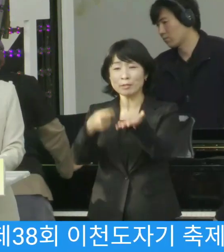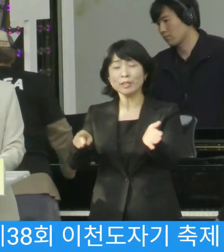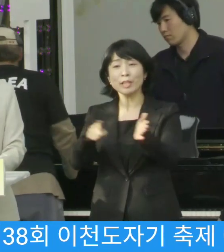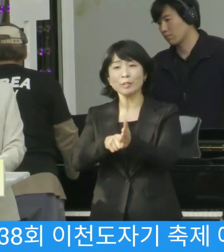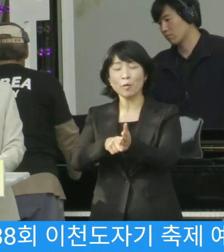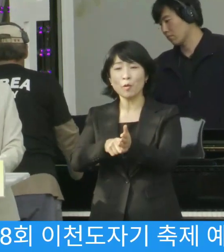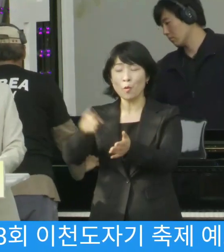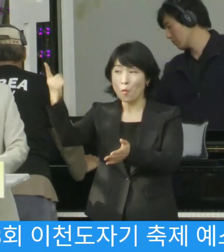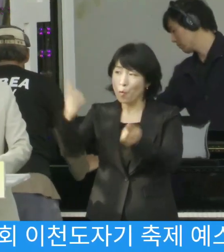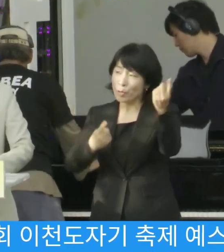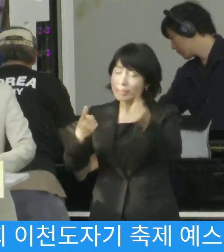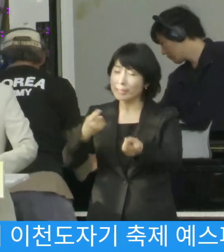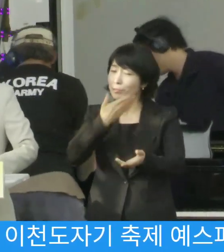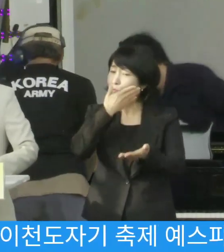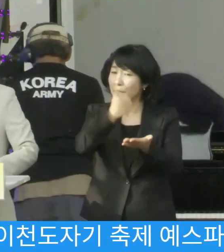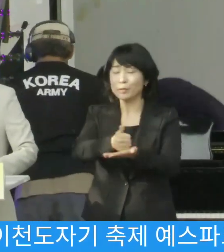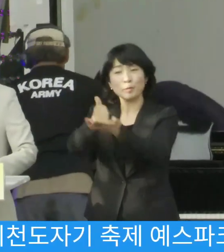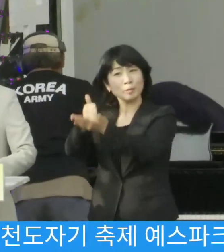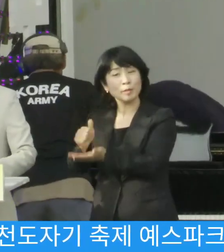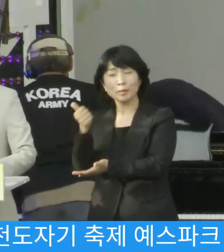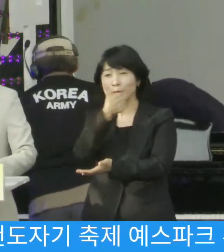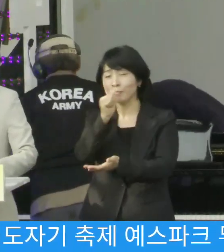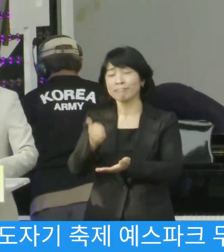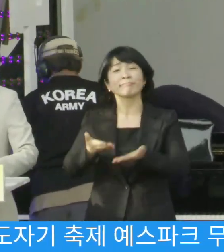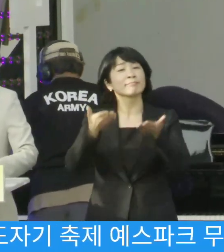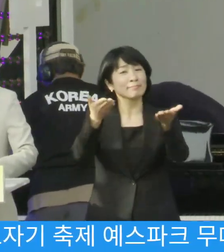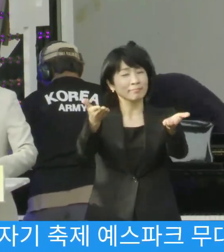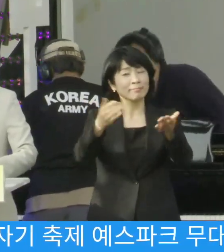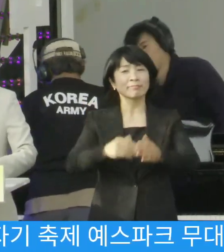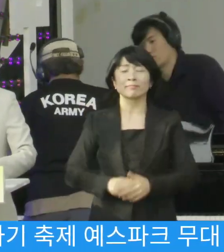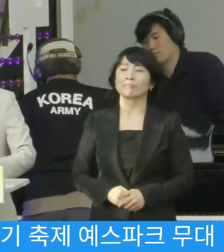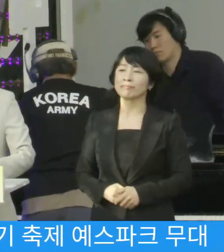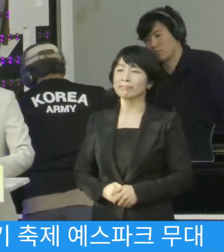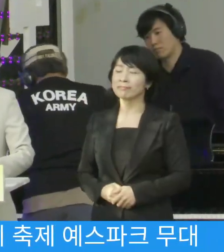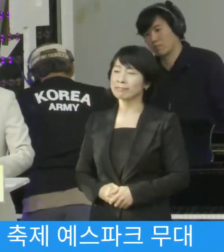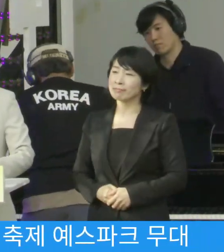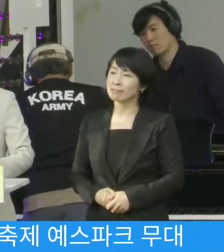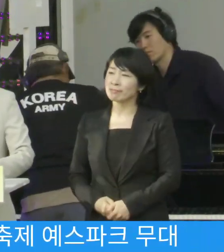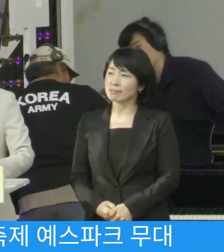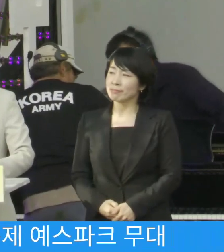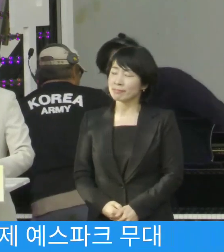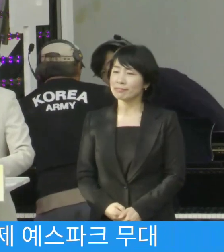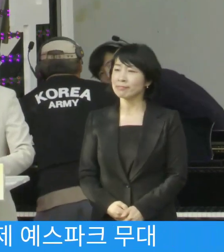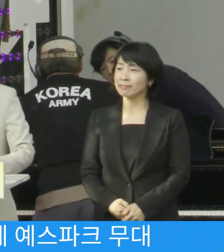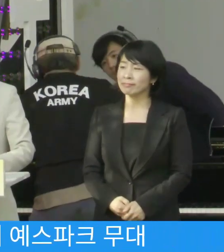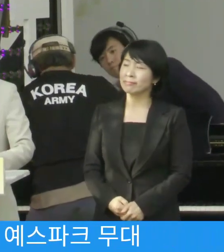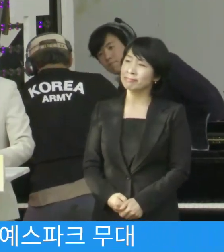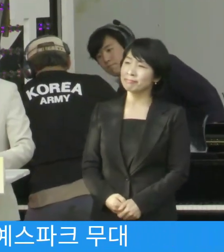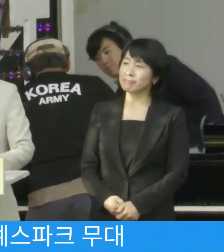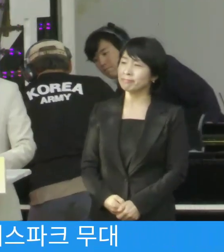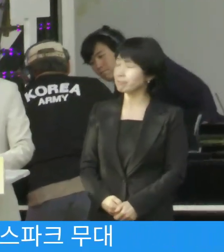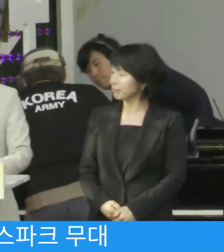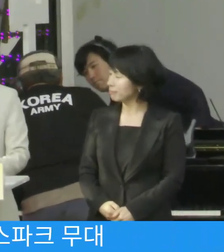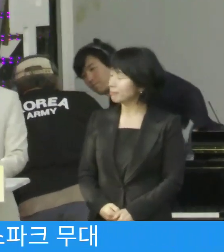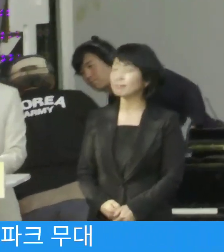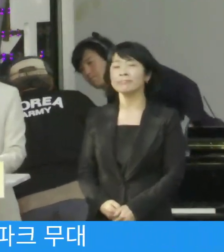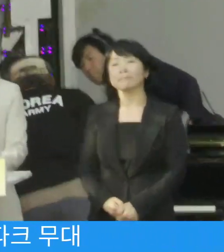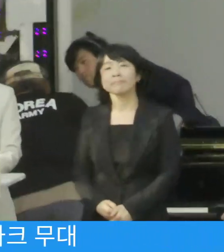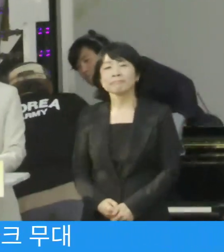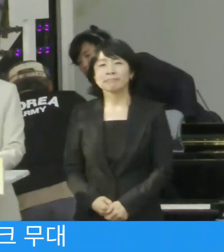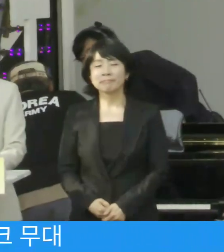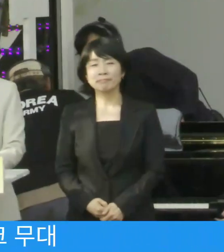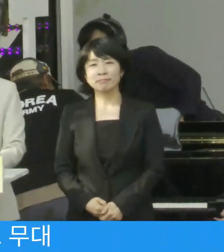네 외빈을 소개해드리겠습니다. Let's begin the official ceremony now. Firstly, we will introduce the